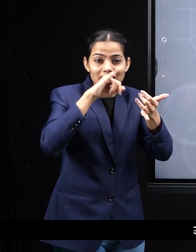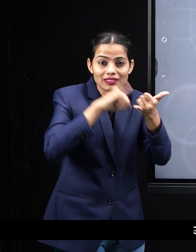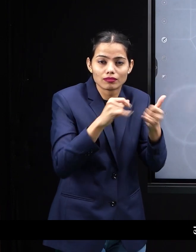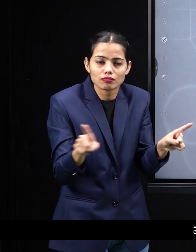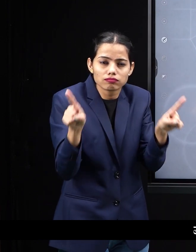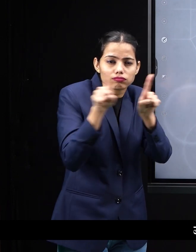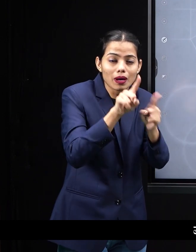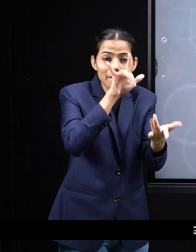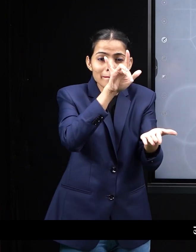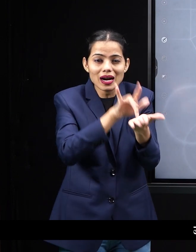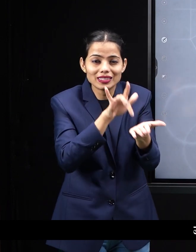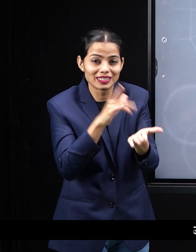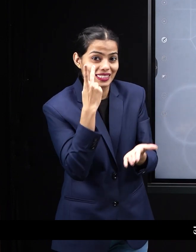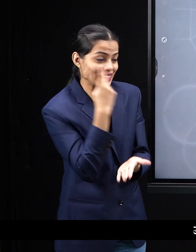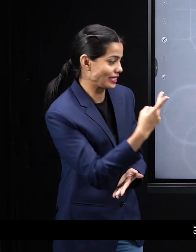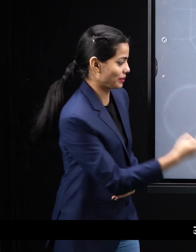PQ = RS.